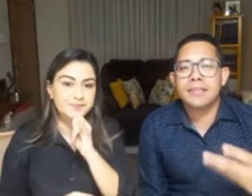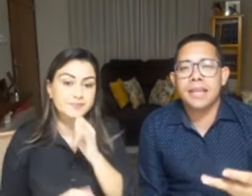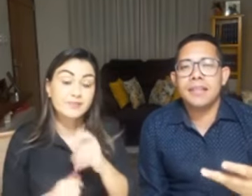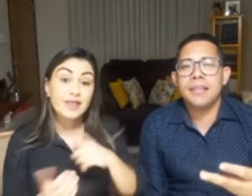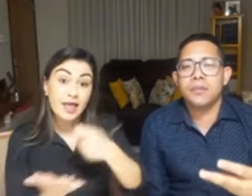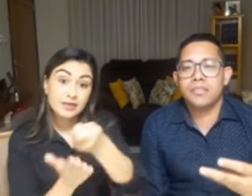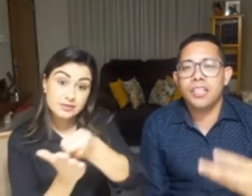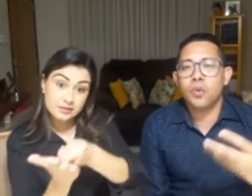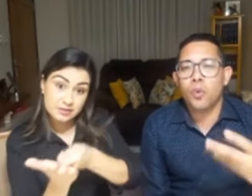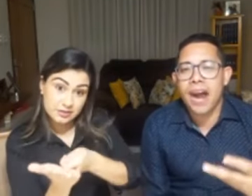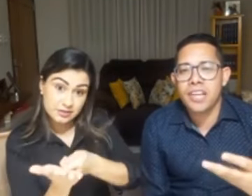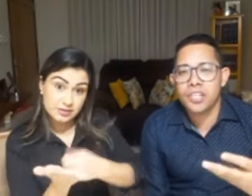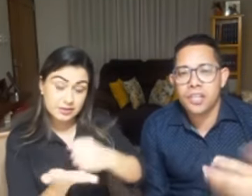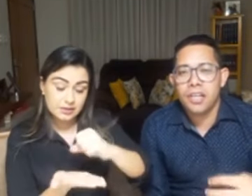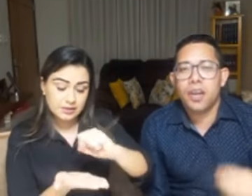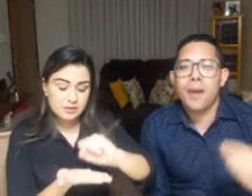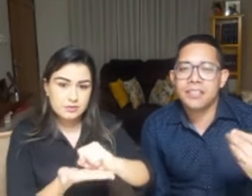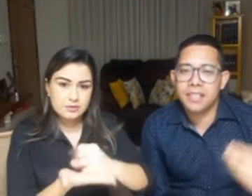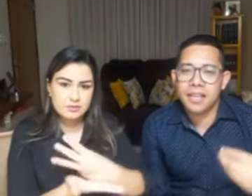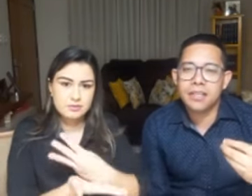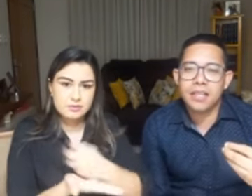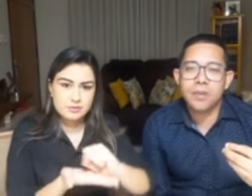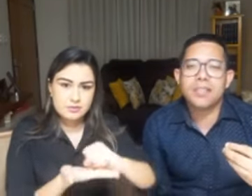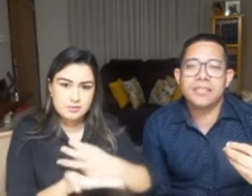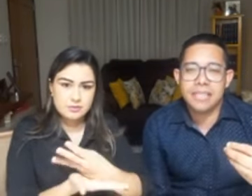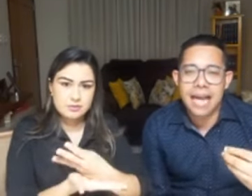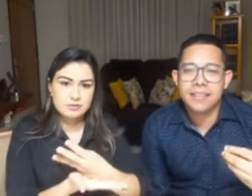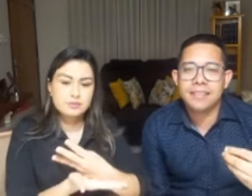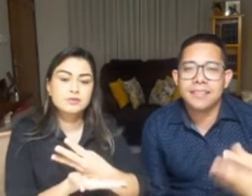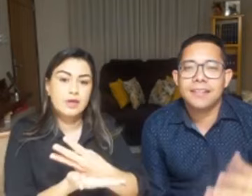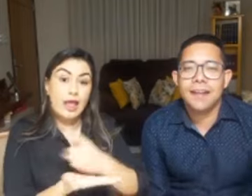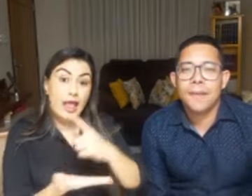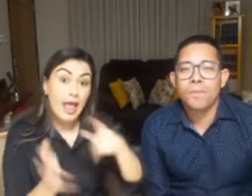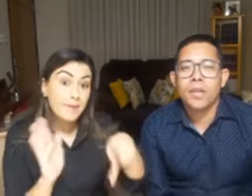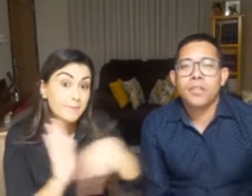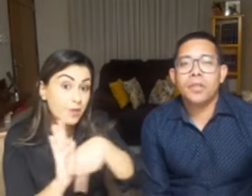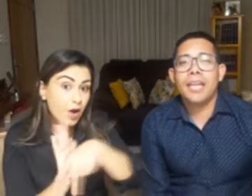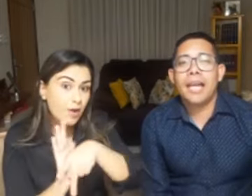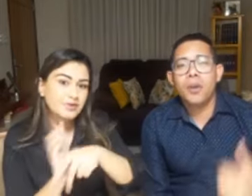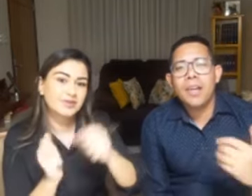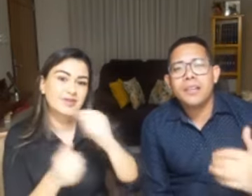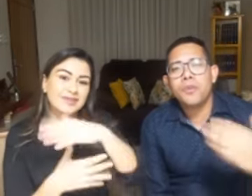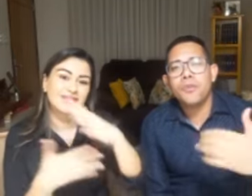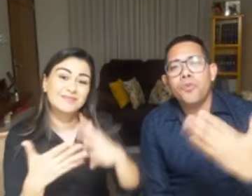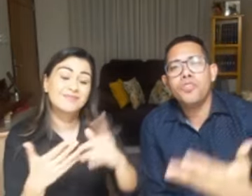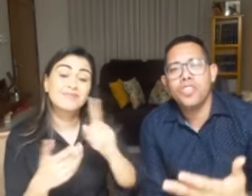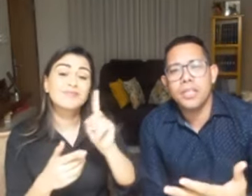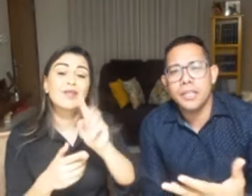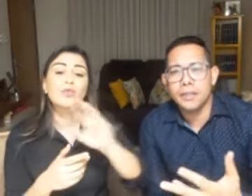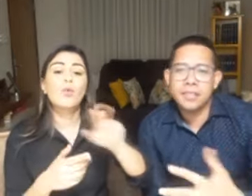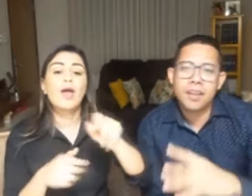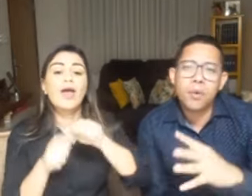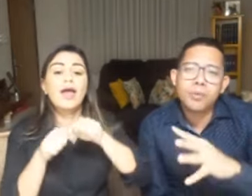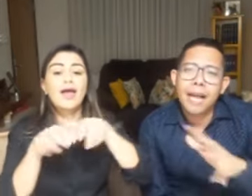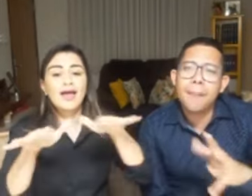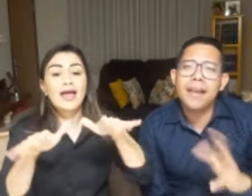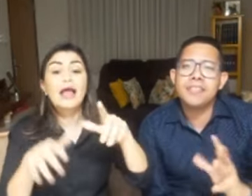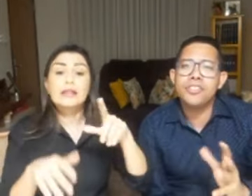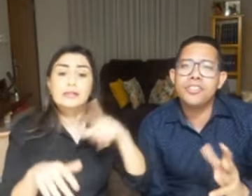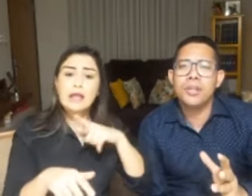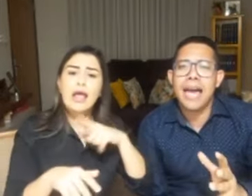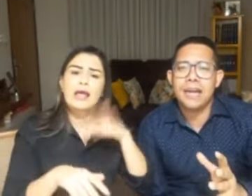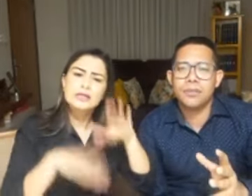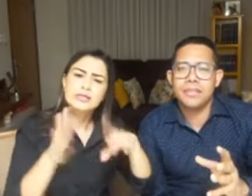tem a escrita, que é o Singer Write, que é uma escrita em língua de sinais, né? só que ela não é tão difundida. Você vai encontrar